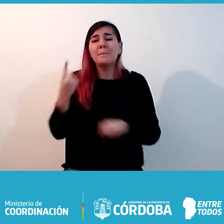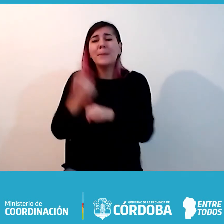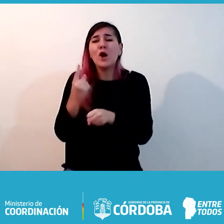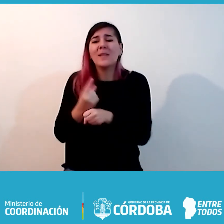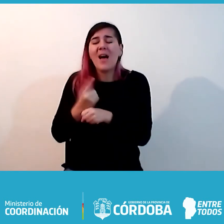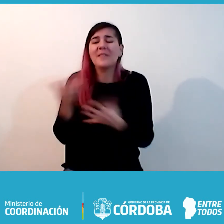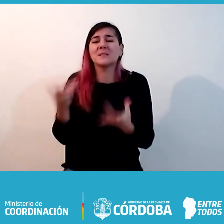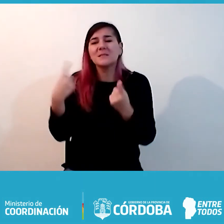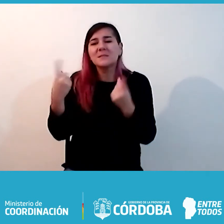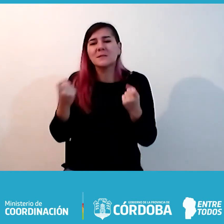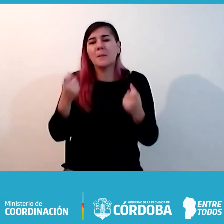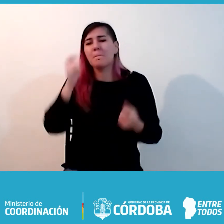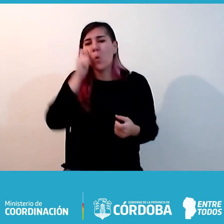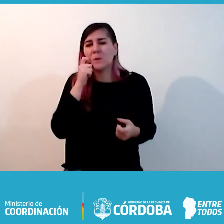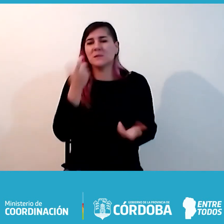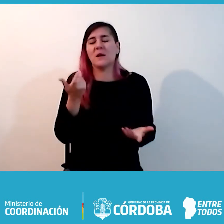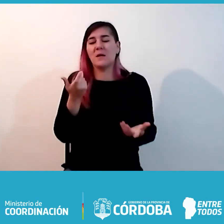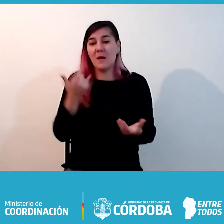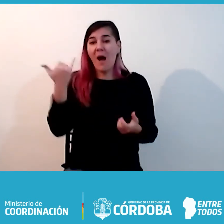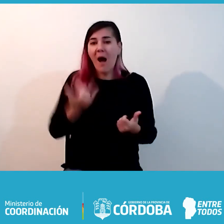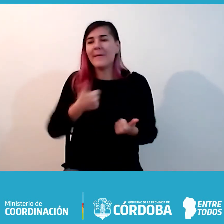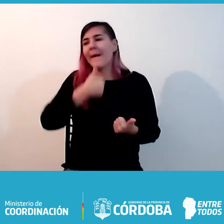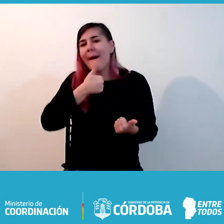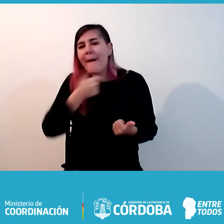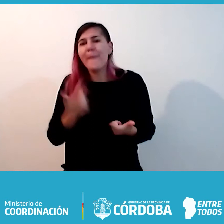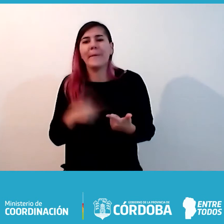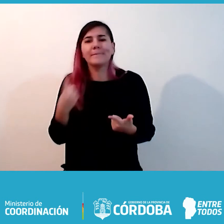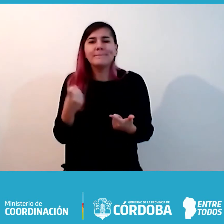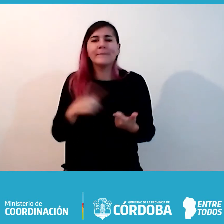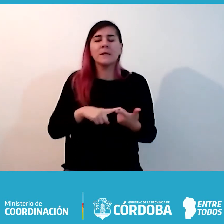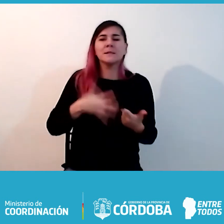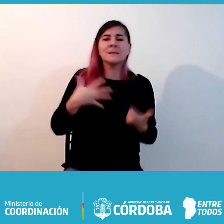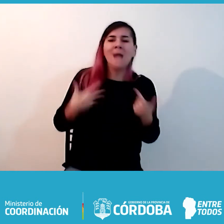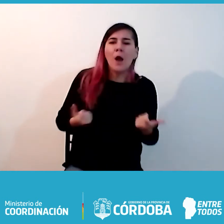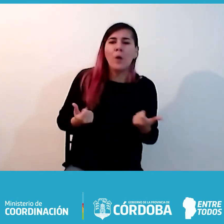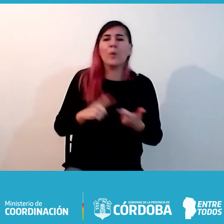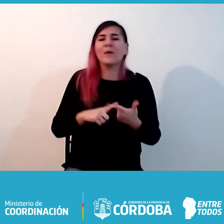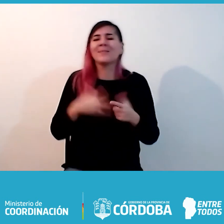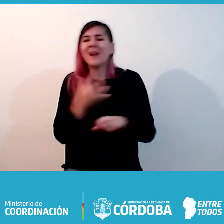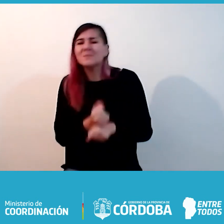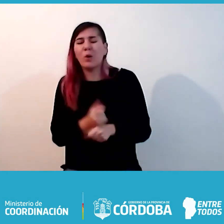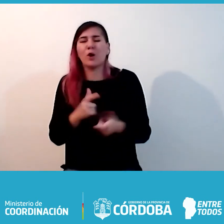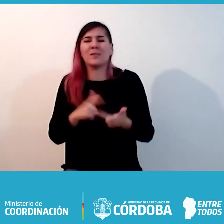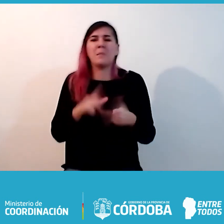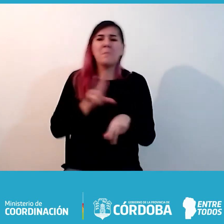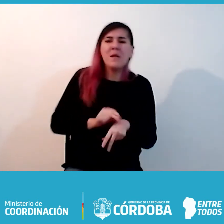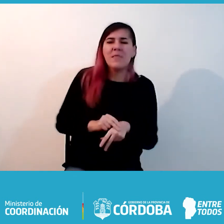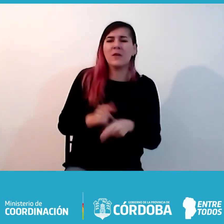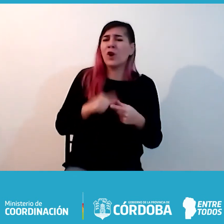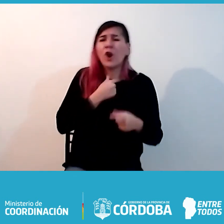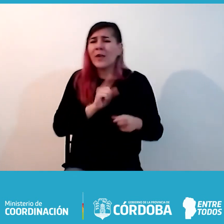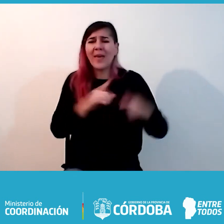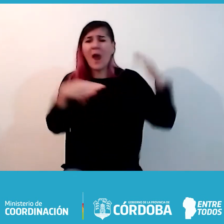necesidades de Punilla? Enumera, entre otras, agua potable, salud, cobertura médica, transporte. No quiere esta autovía. Expresa